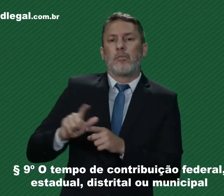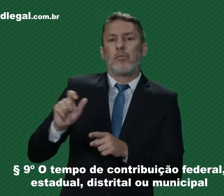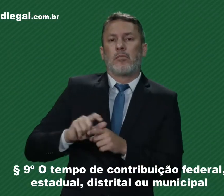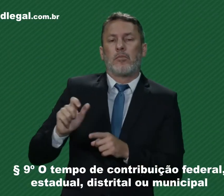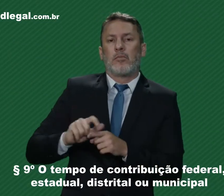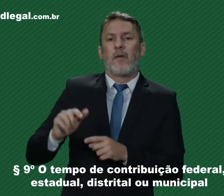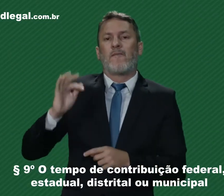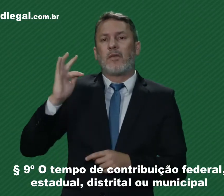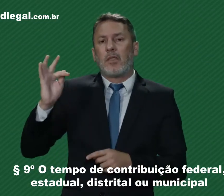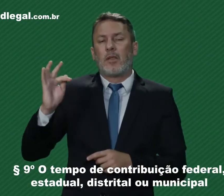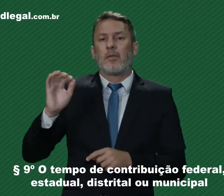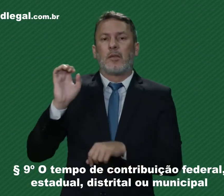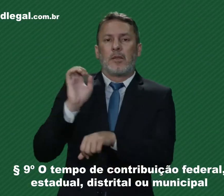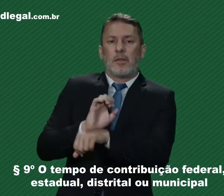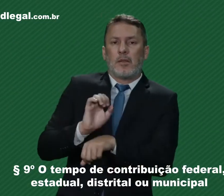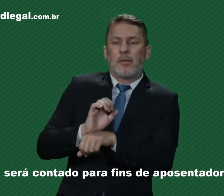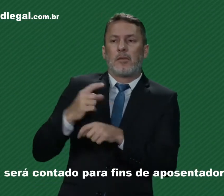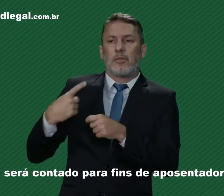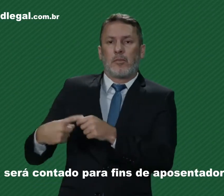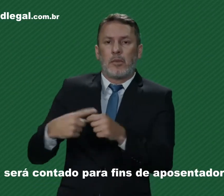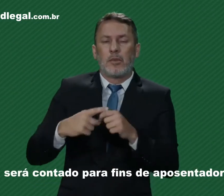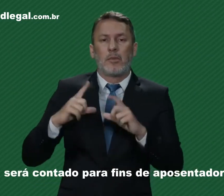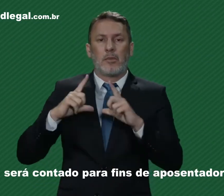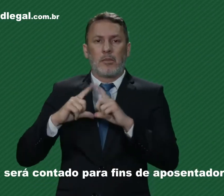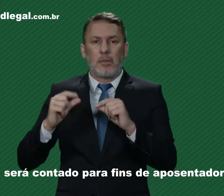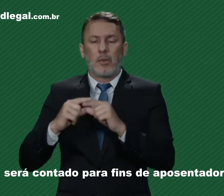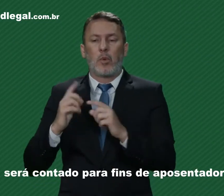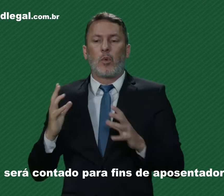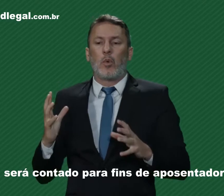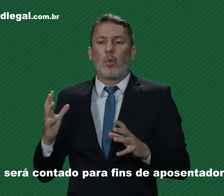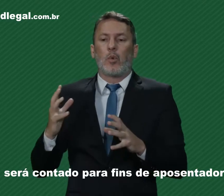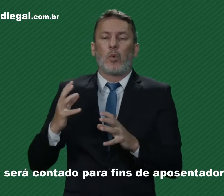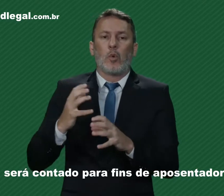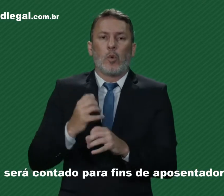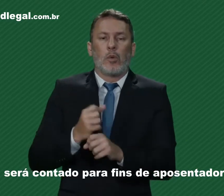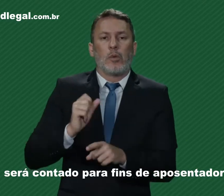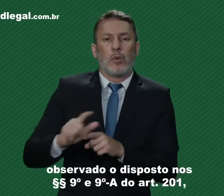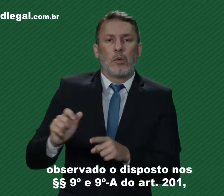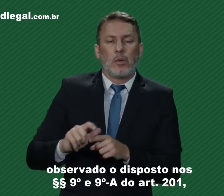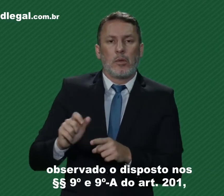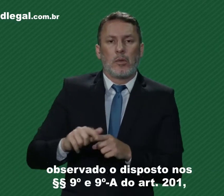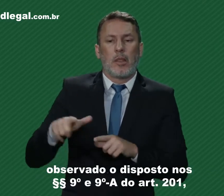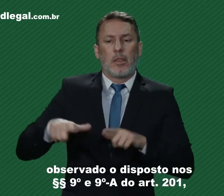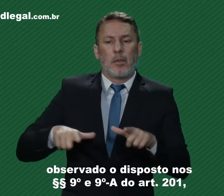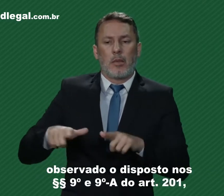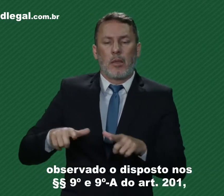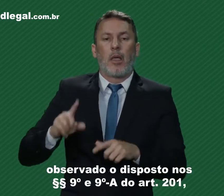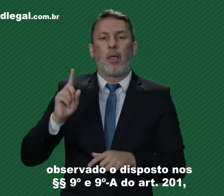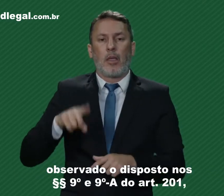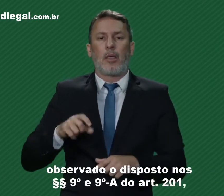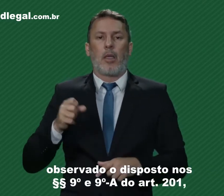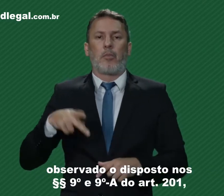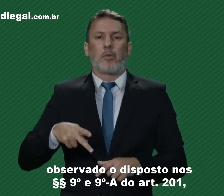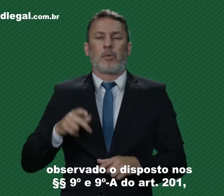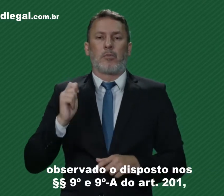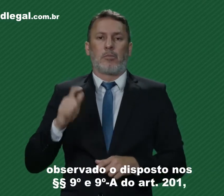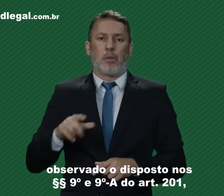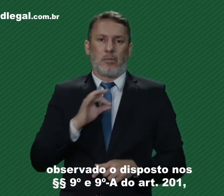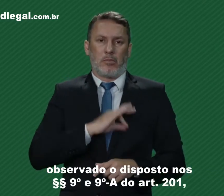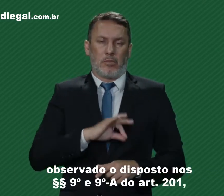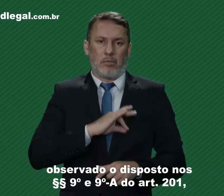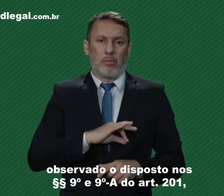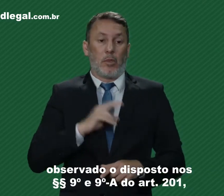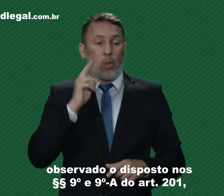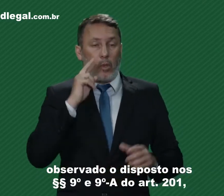estadual, distrital ou municipal será contado para fins de aposentadoria, observado o disposto nos